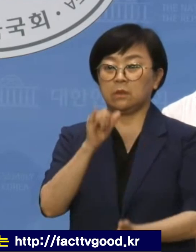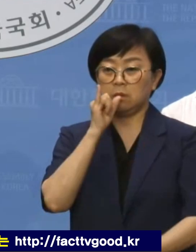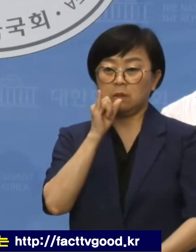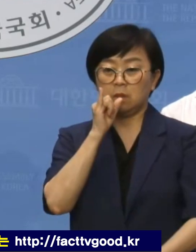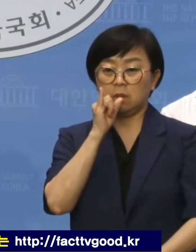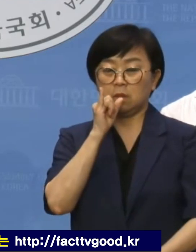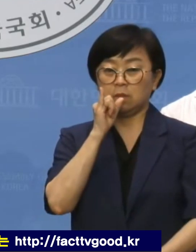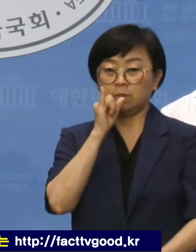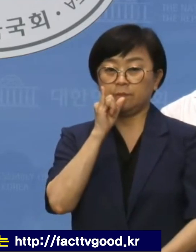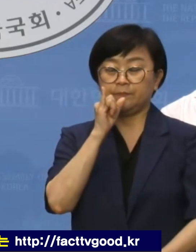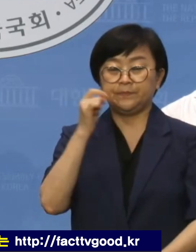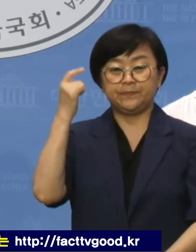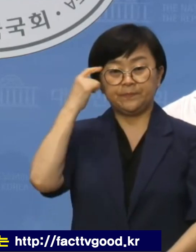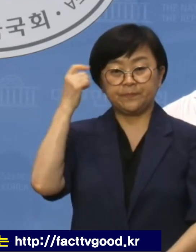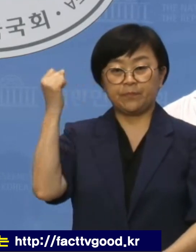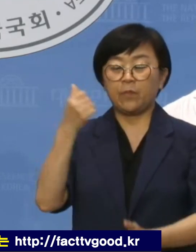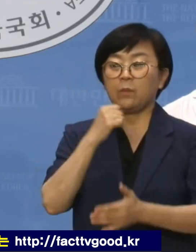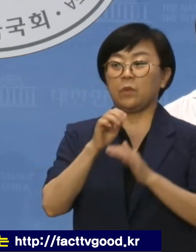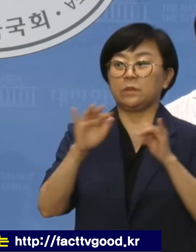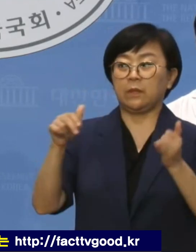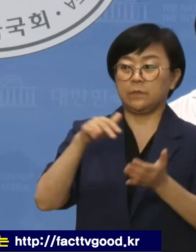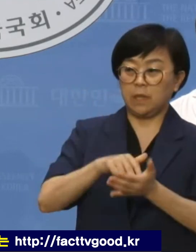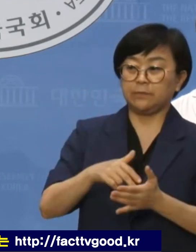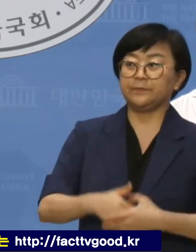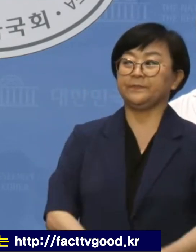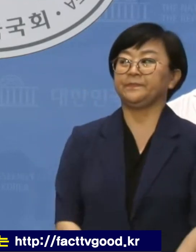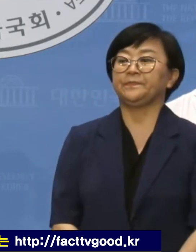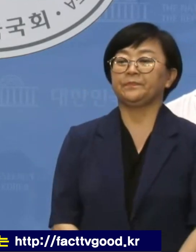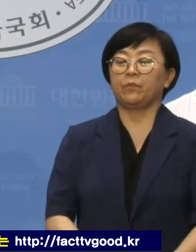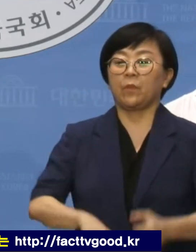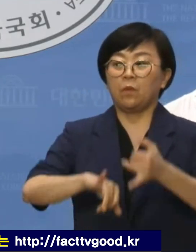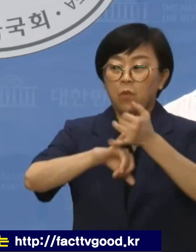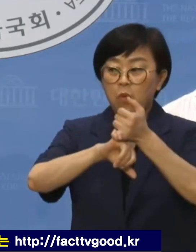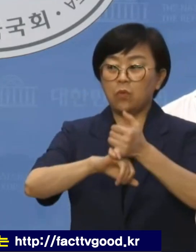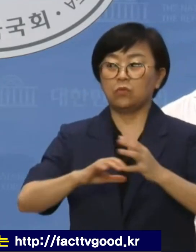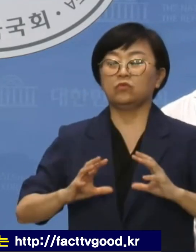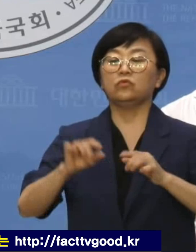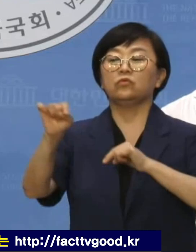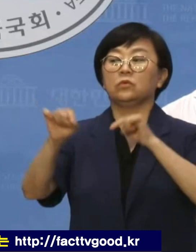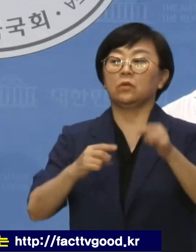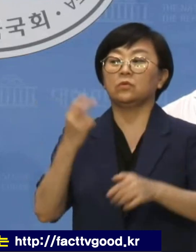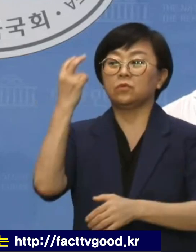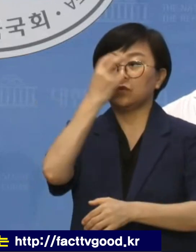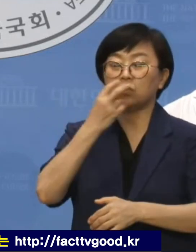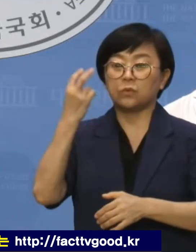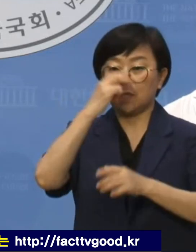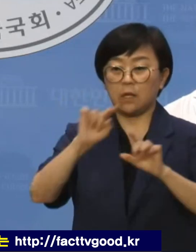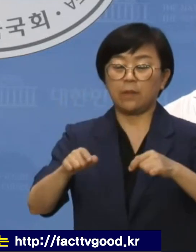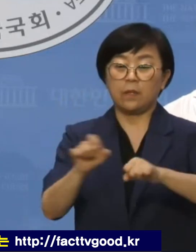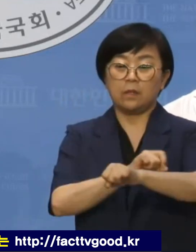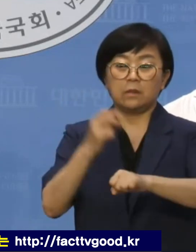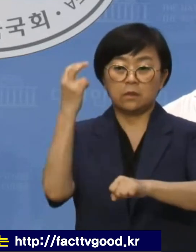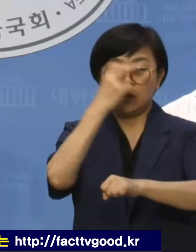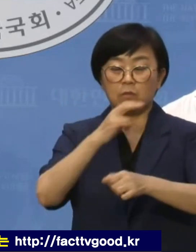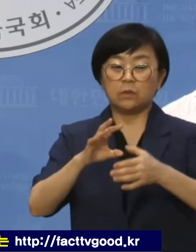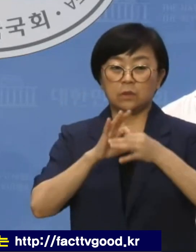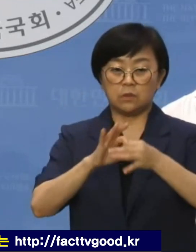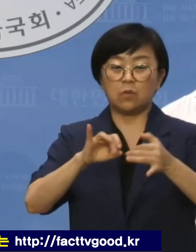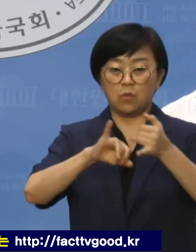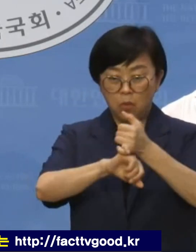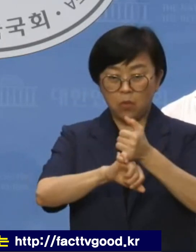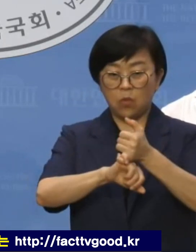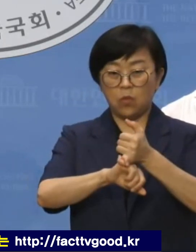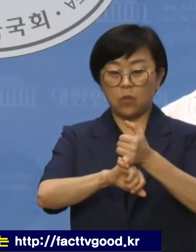수 있다는 생각을 변호사로서 합니다. 그렇기 때문에 반드시 국정조사 나아가 특검을 통해서